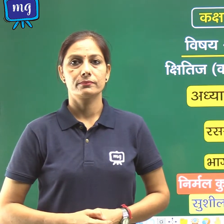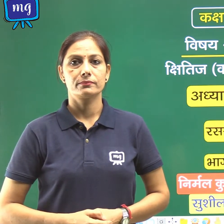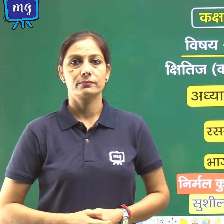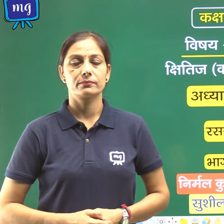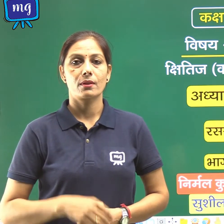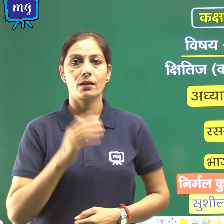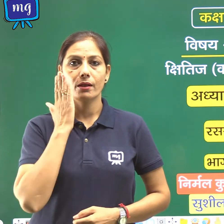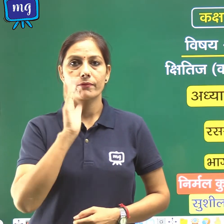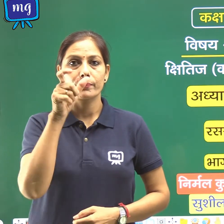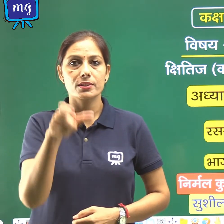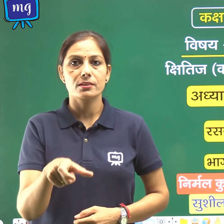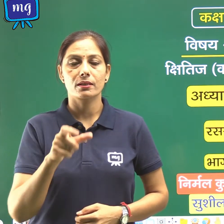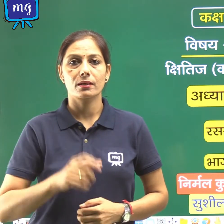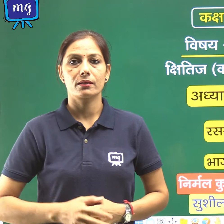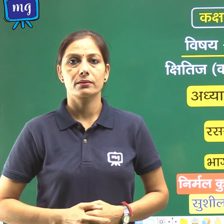रसखान के